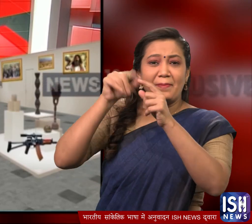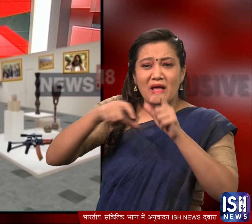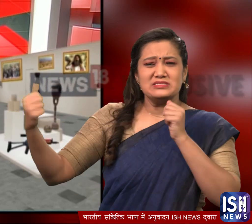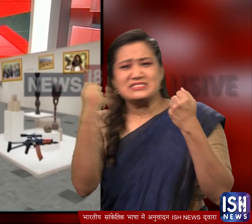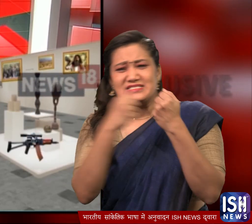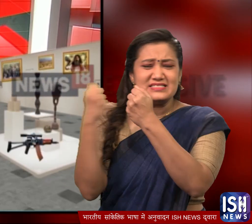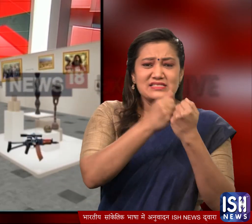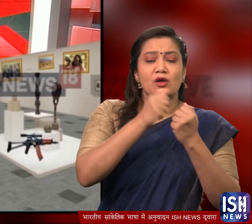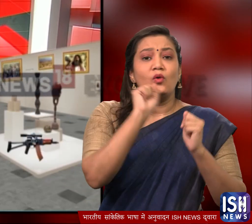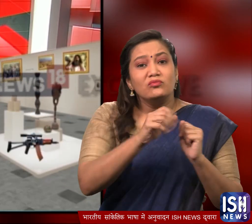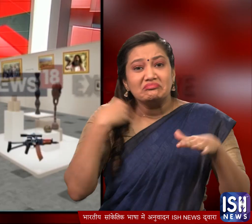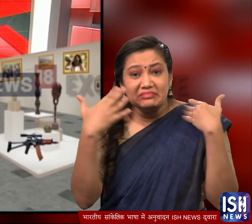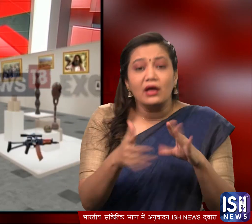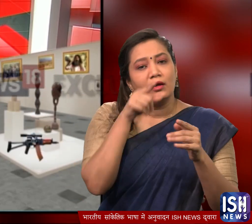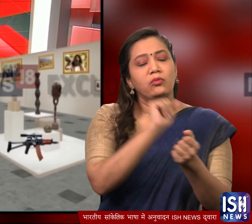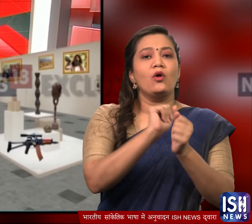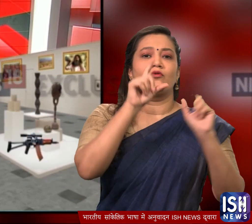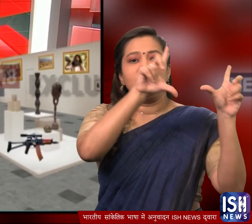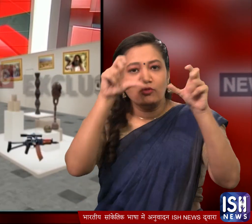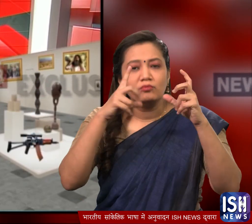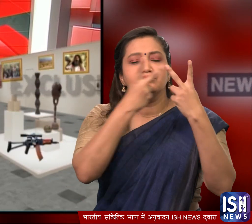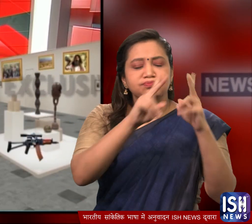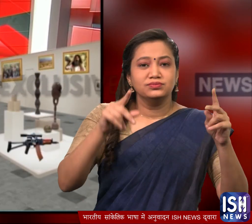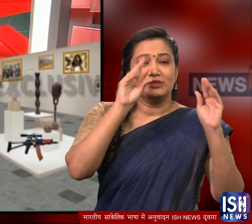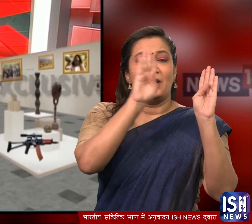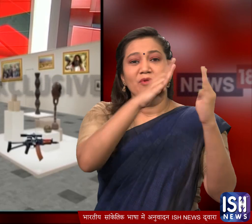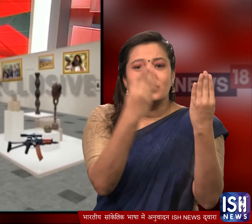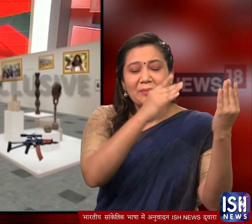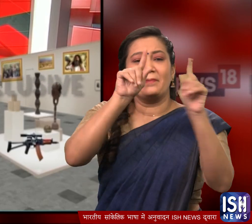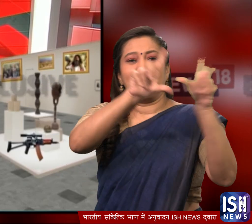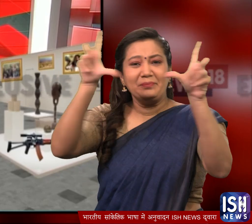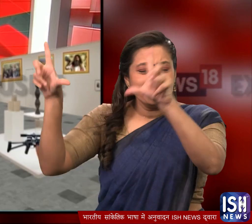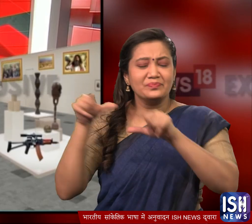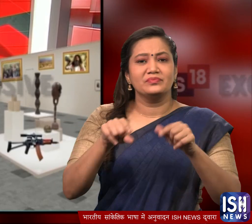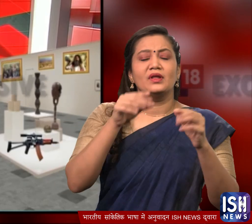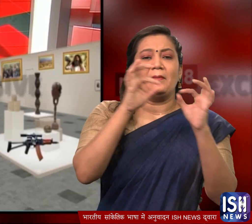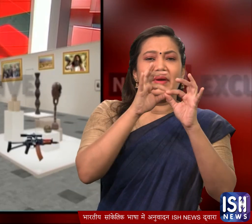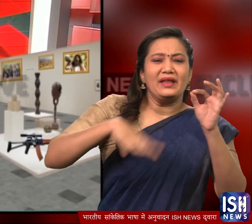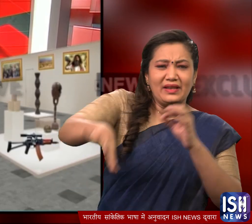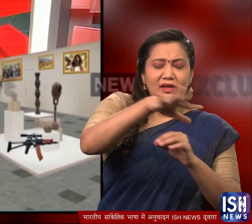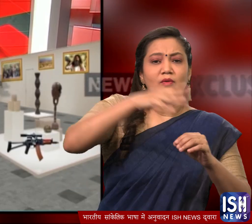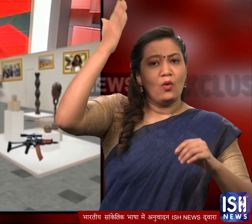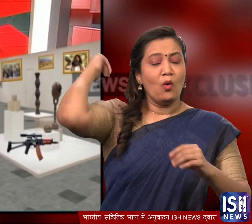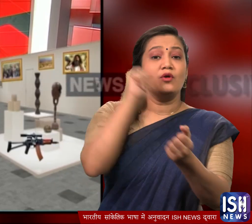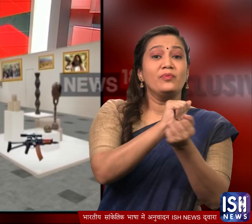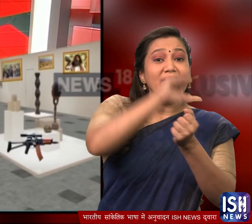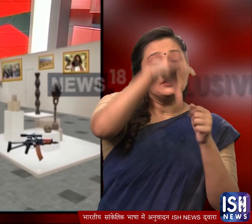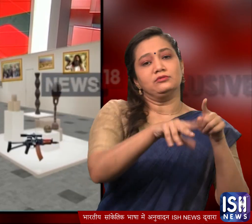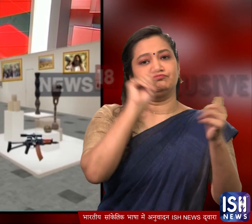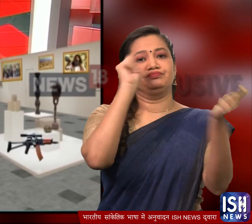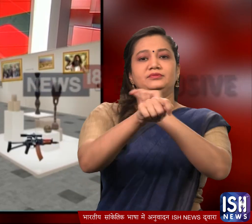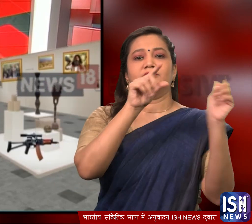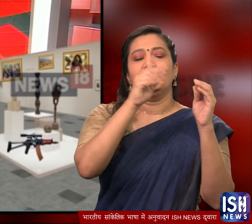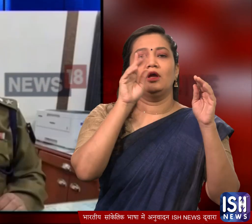जिन्होंने डकैतों से लड़ते हुए अपनी जान गंवाई। बताया गया कि म्यूजियम बनाने के लिए मध्य प्रदेश के भिंड में एक पुराने थाने को चुना